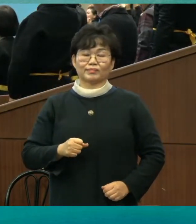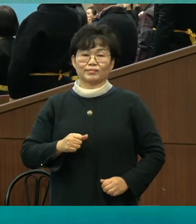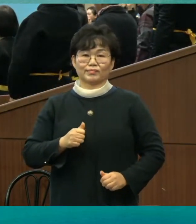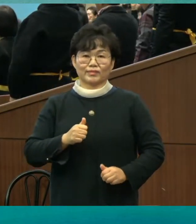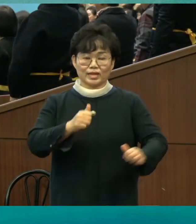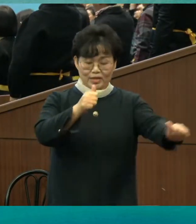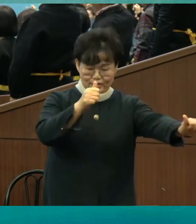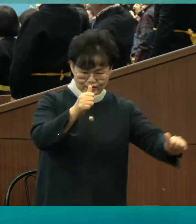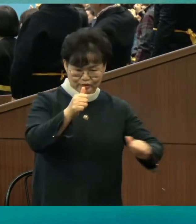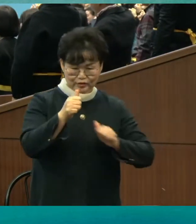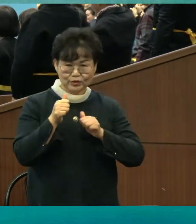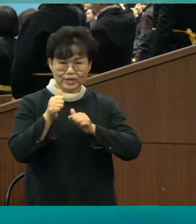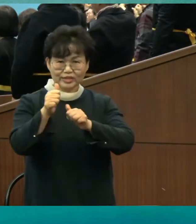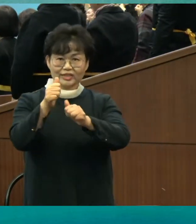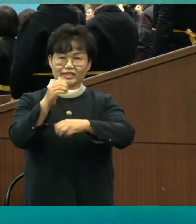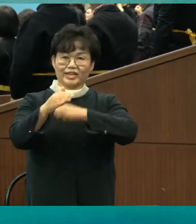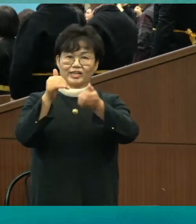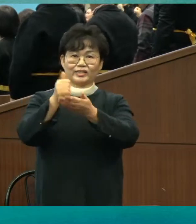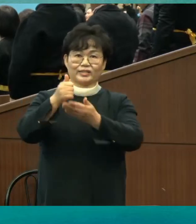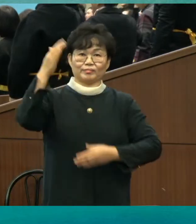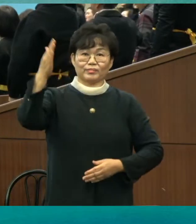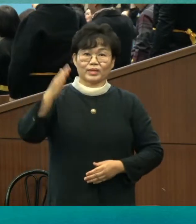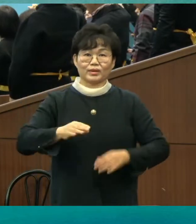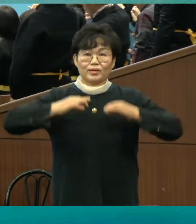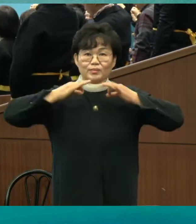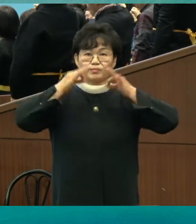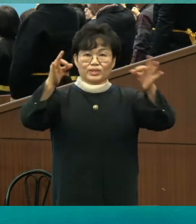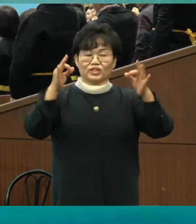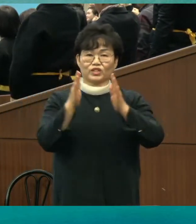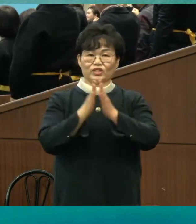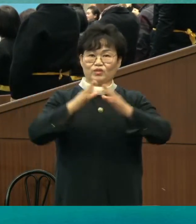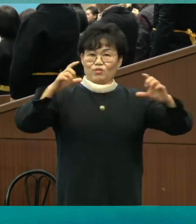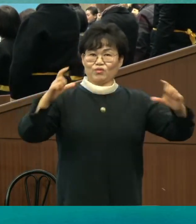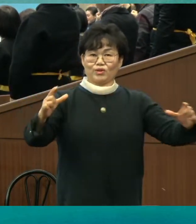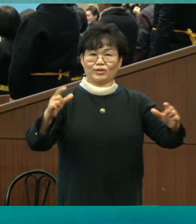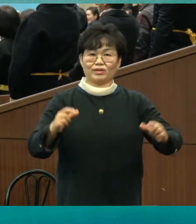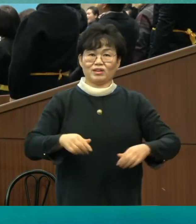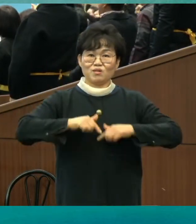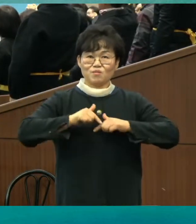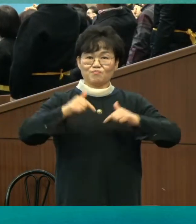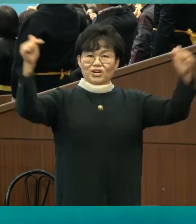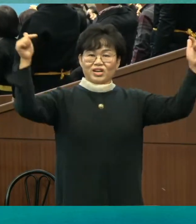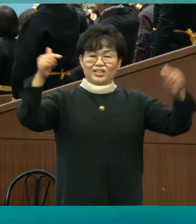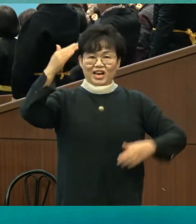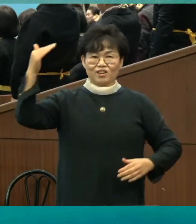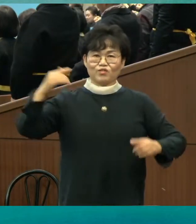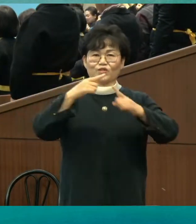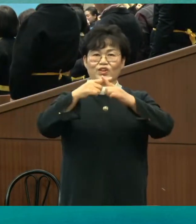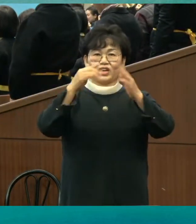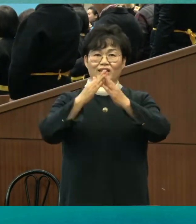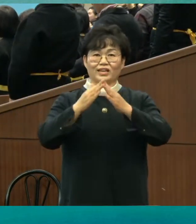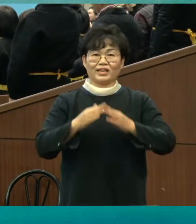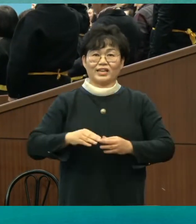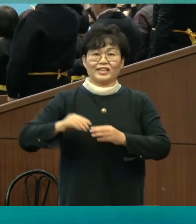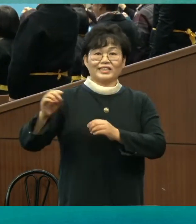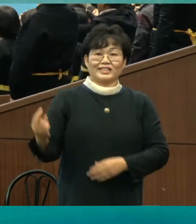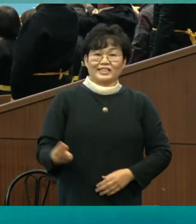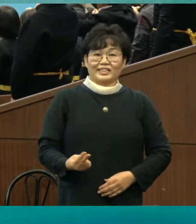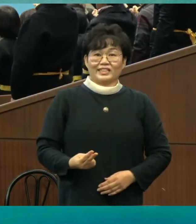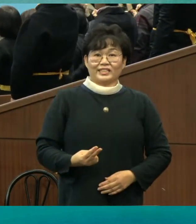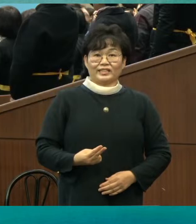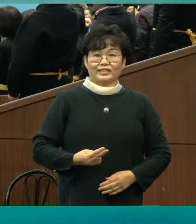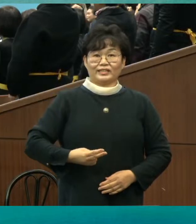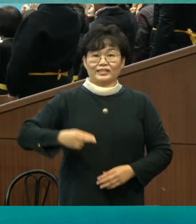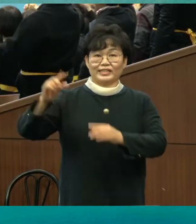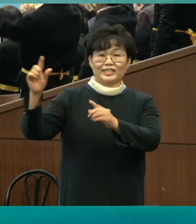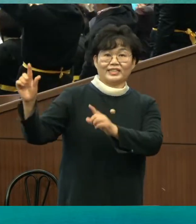주역하시는 하나님이 부르짖는 기도국 부흥하는 한국교회 살아나는 대한민국